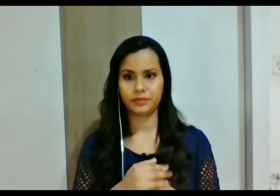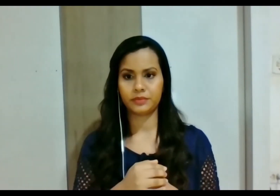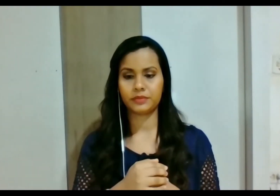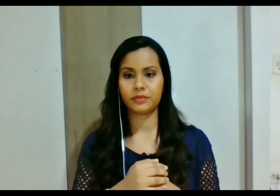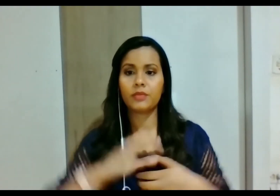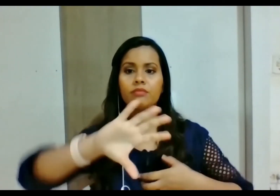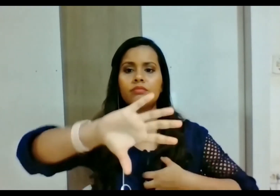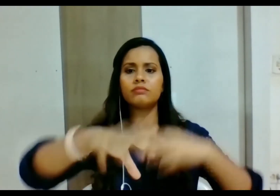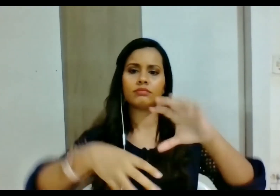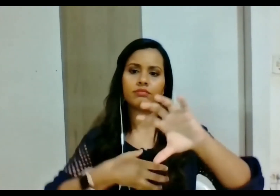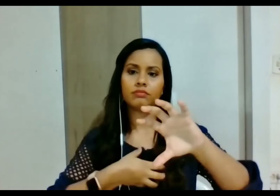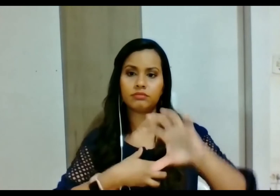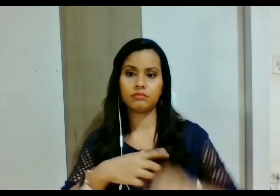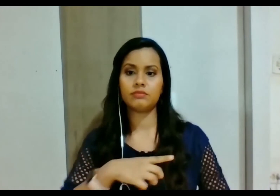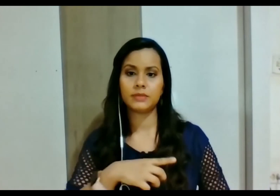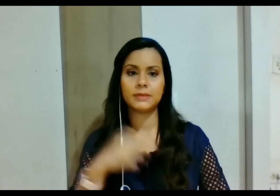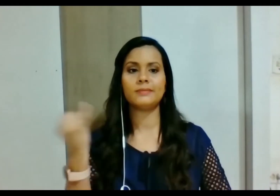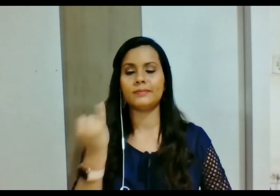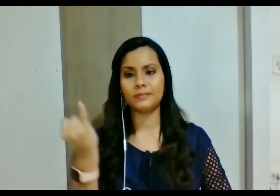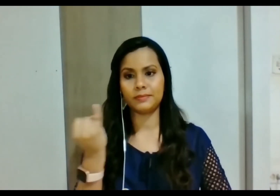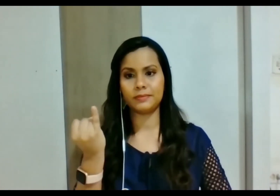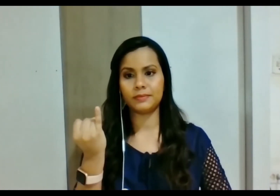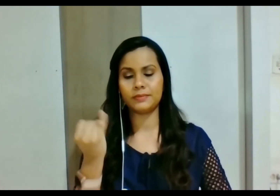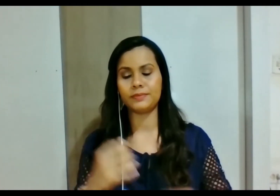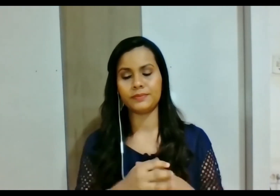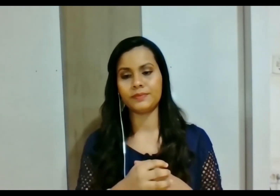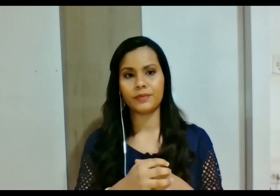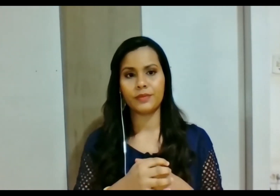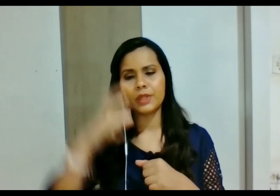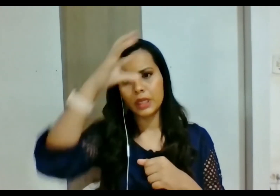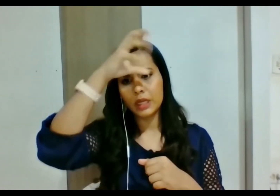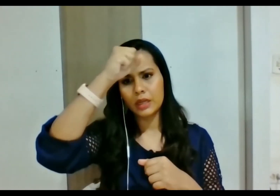Eu aprendi o quê? Que ter empatia é muito importante.